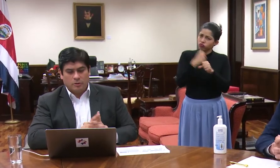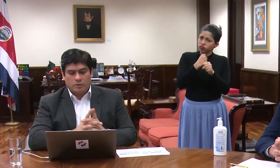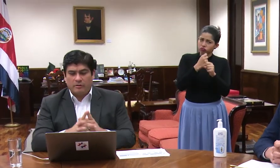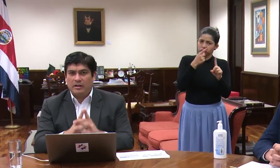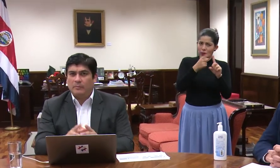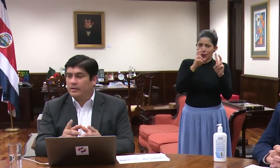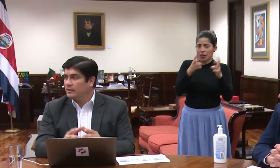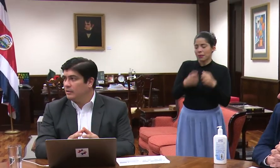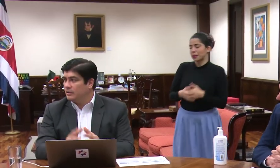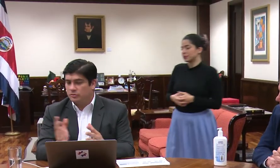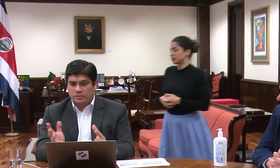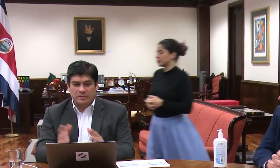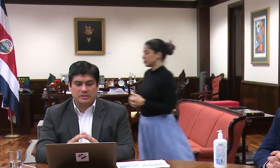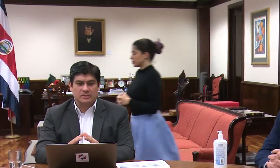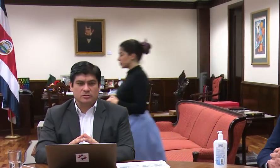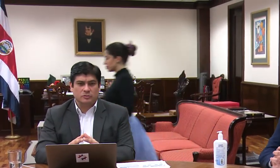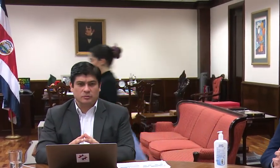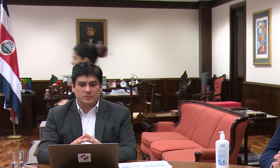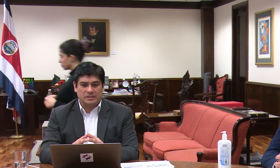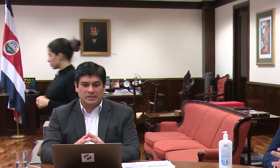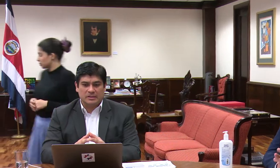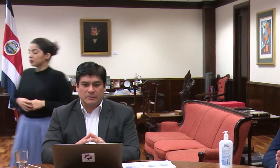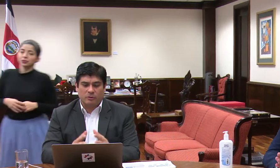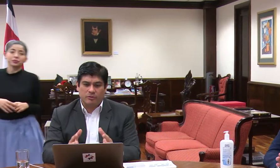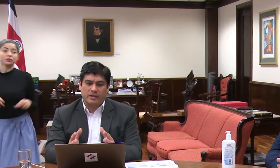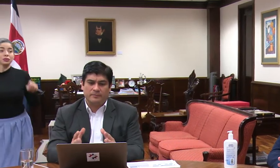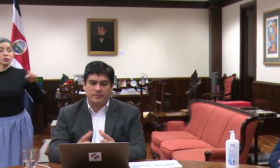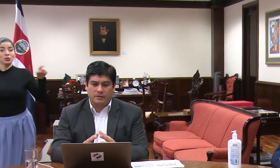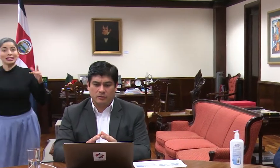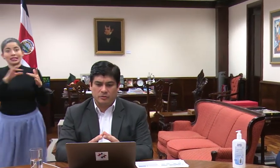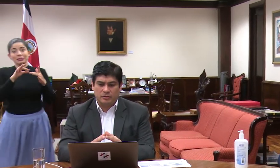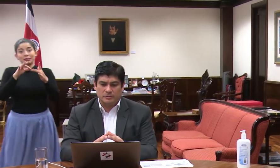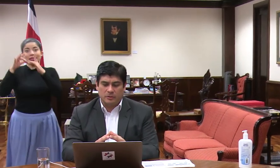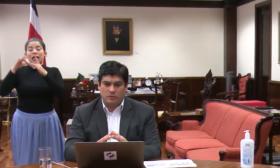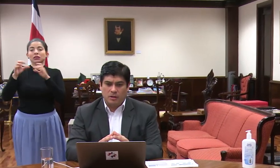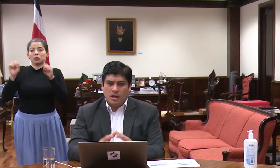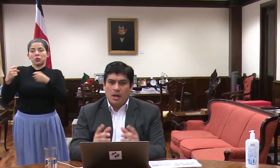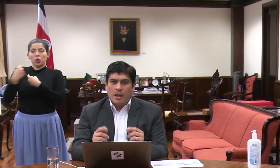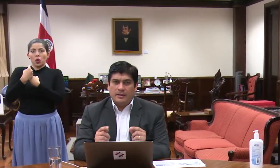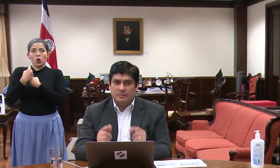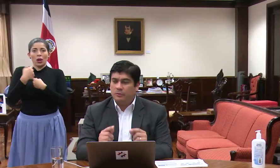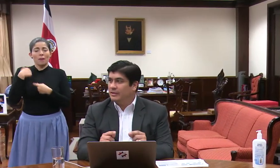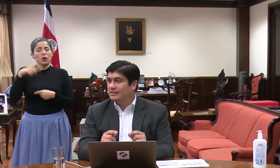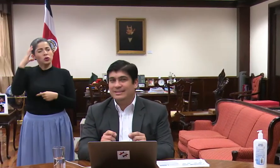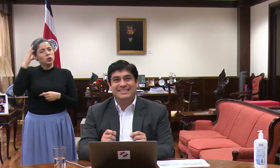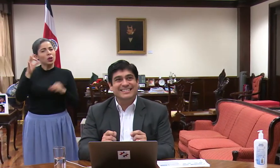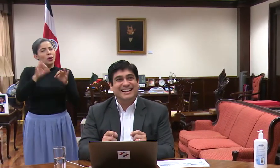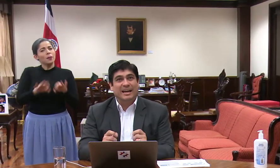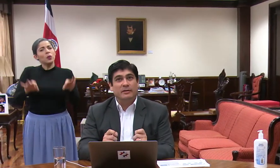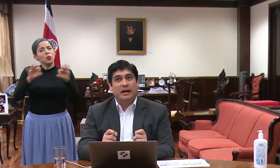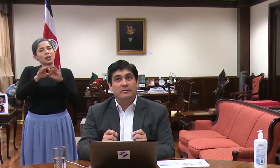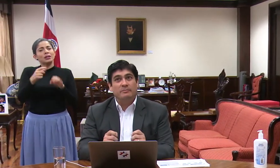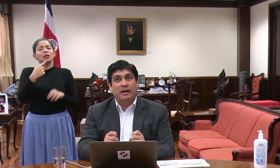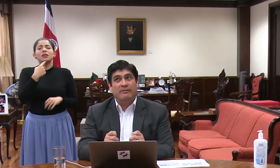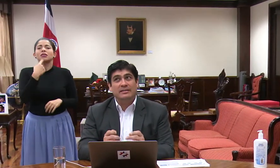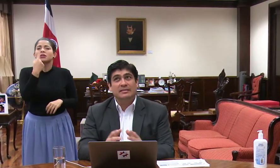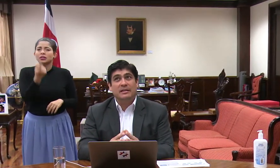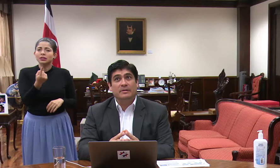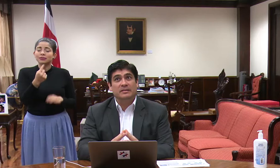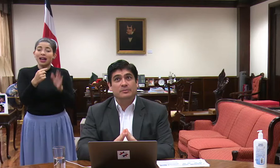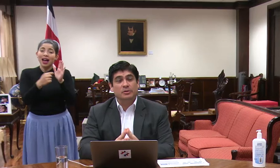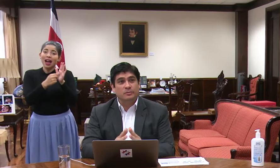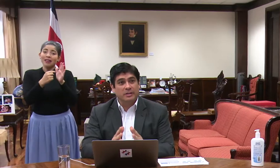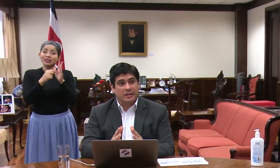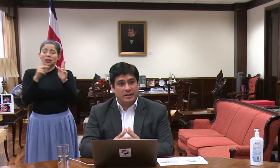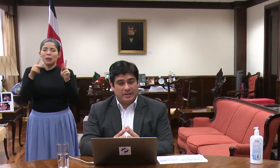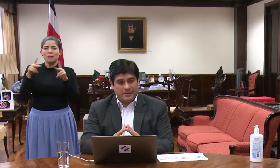Yo creo que vale la pena, tal vez, y ustedes en esto como especialistas me corrigen, doctores, pero es importante decir, hay a veces